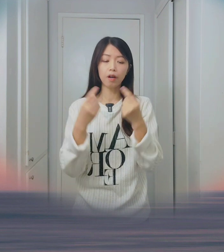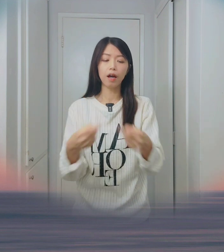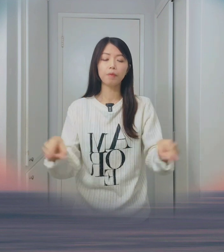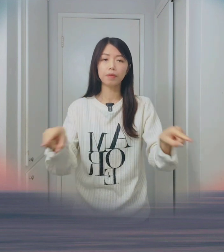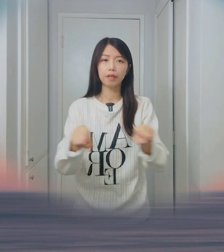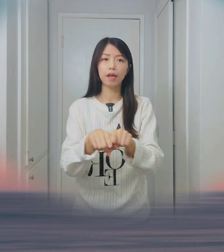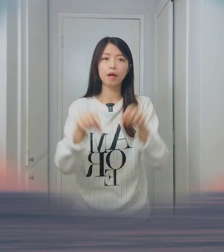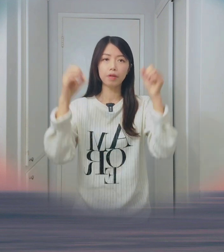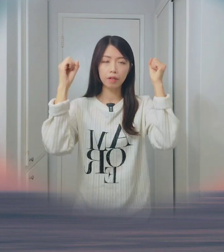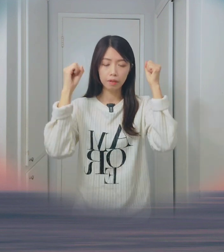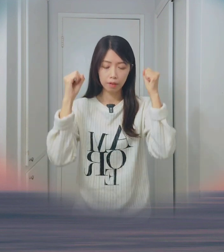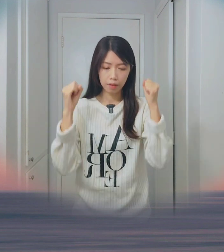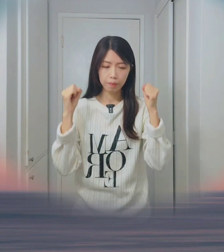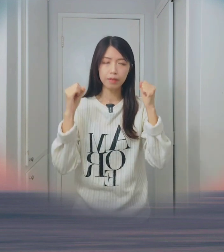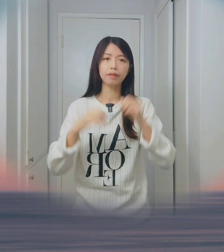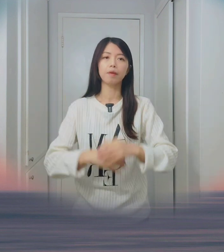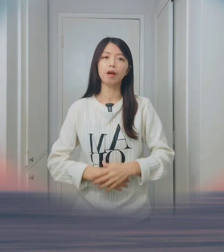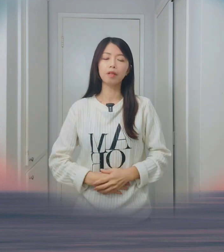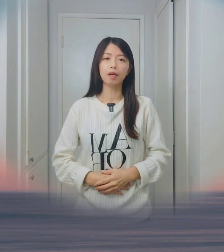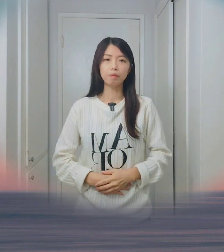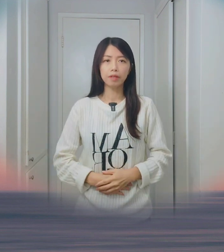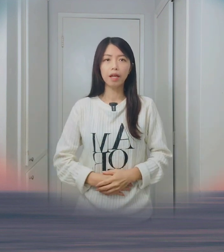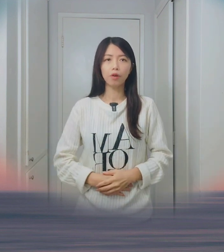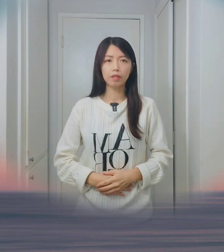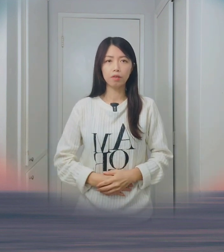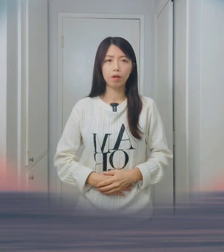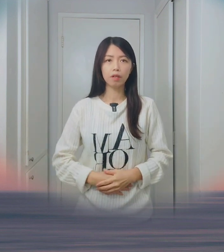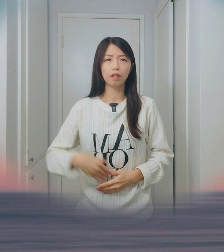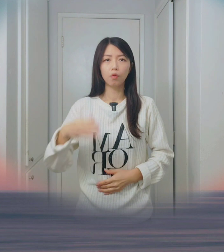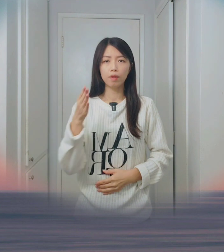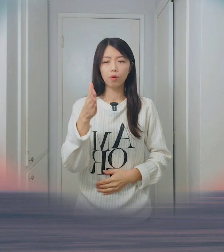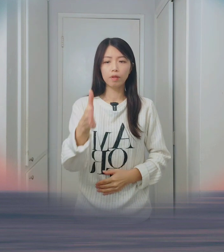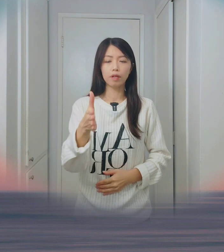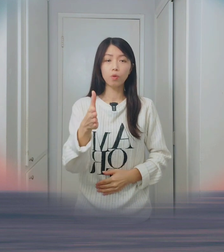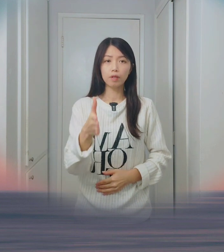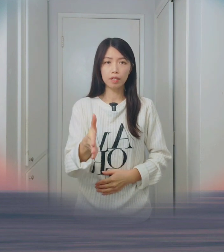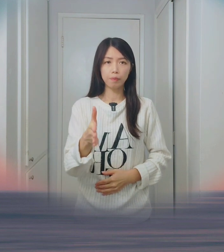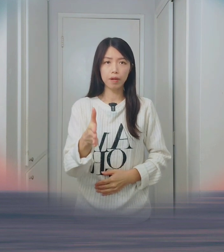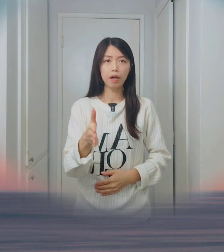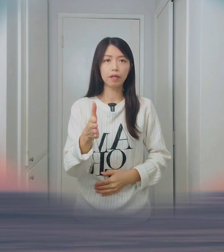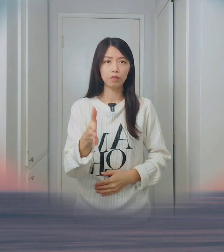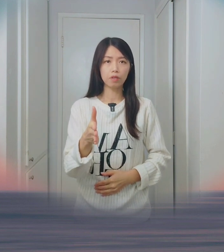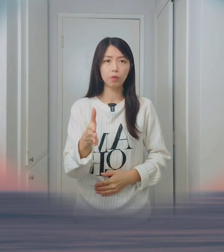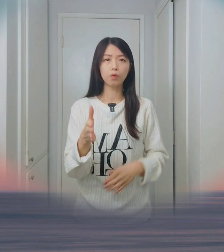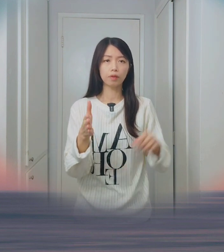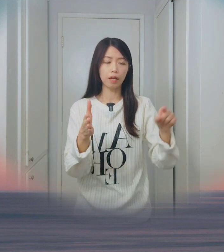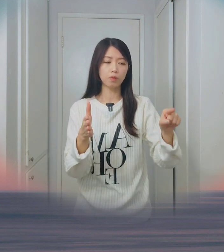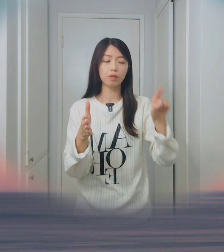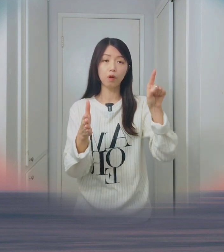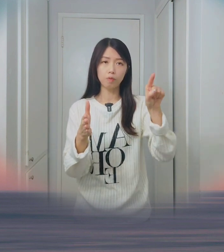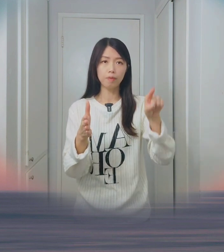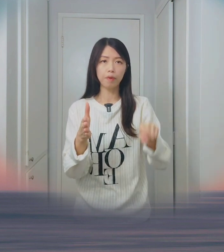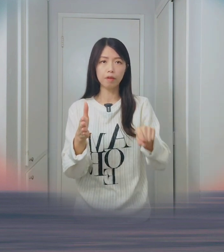돼요. 함께 함을 믿는다면 믿다라고 한 뜻의 수어는 왼손은 이렇게 손끝이 앞을 향하게 해주시고